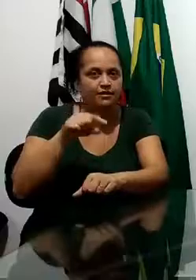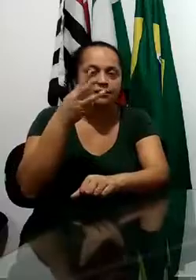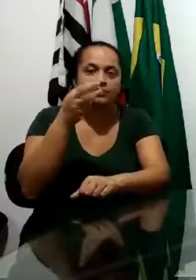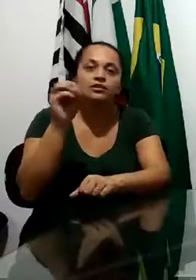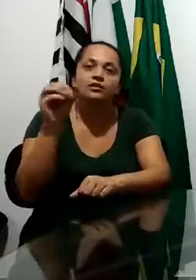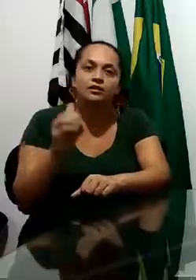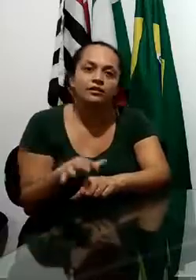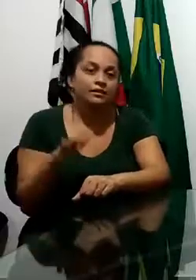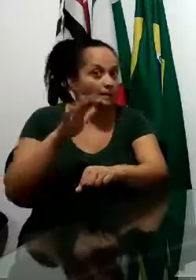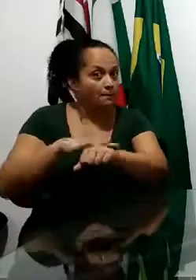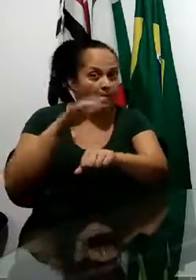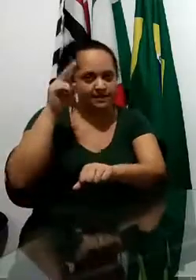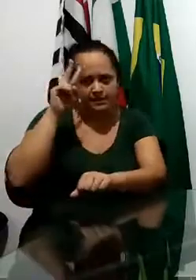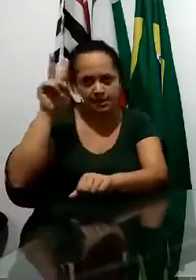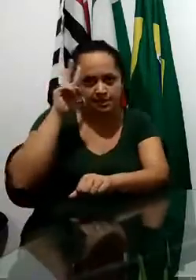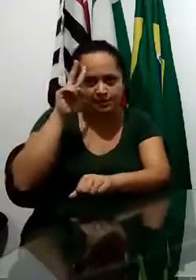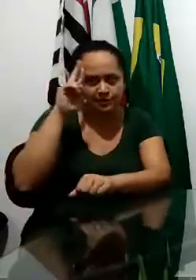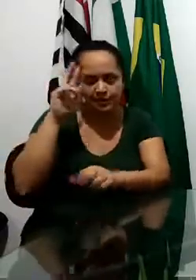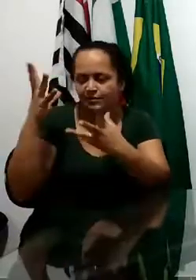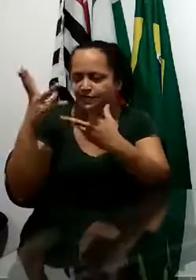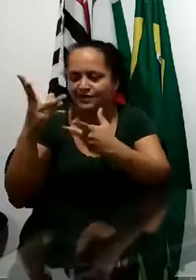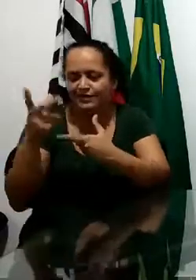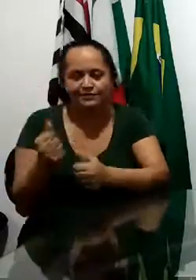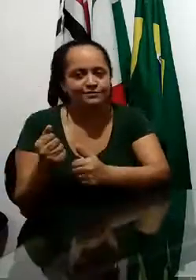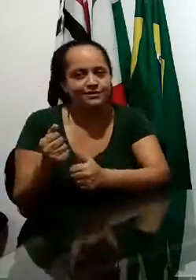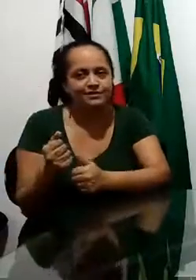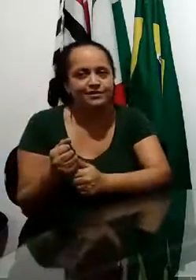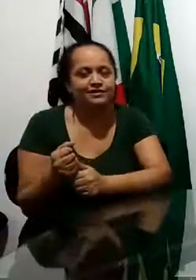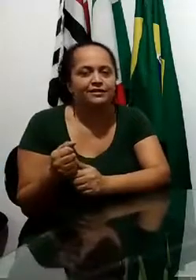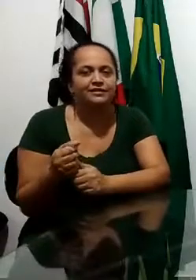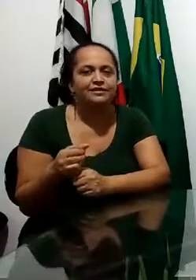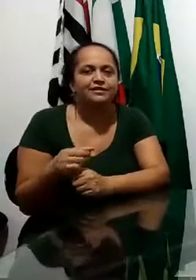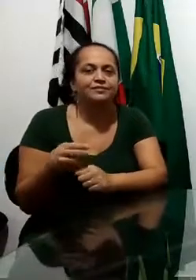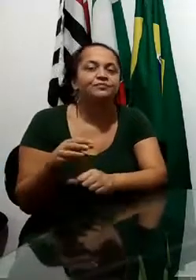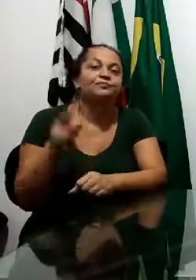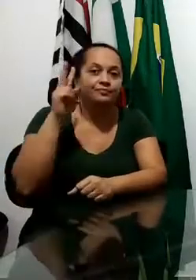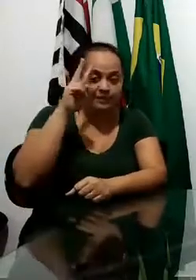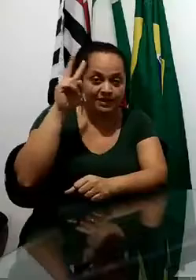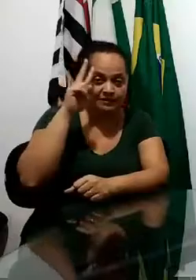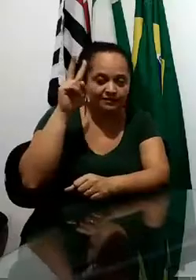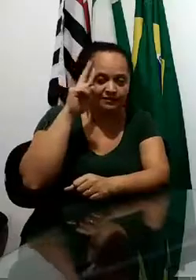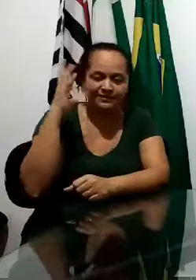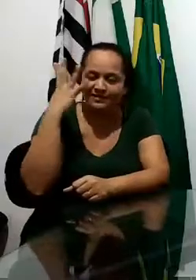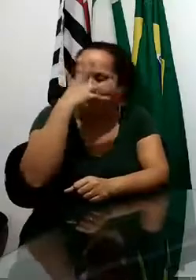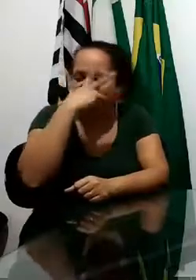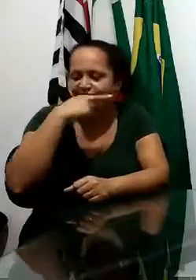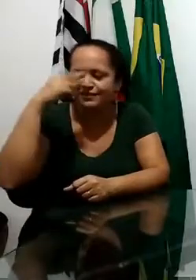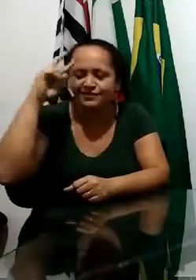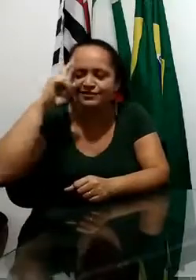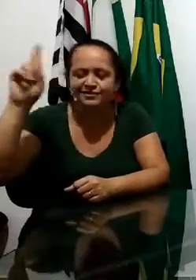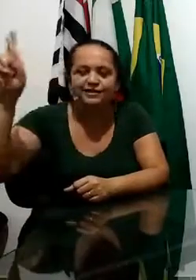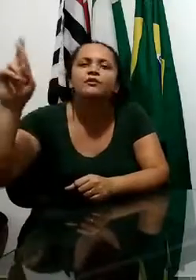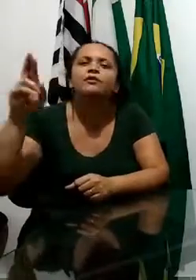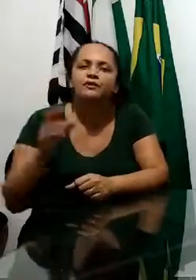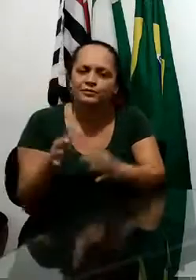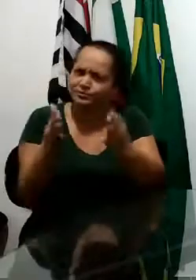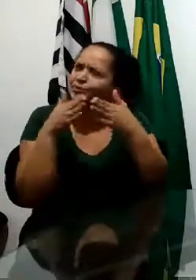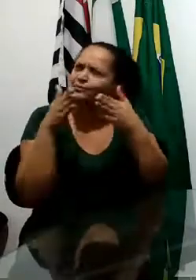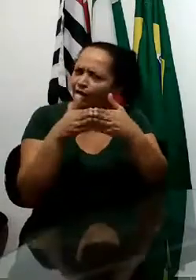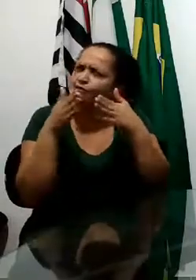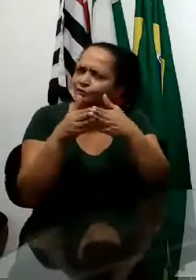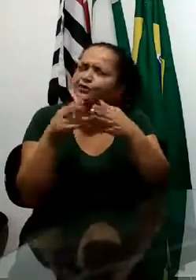uma outra parábola maravilhosa. Uma parábola linda do Senhor, tá? Não falte, tá bom? Depois de amanhã,